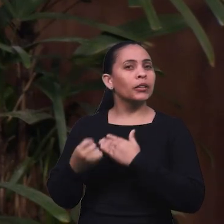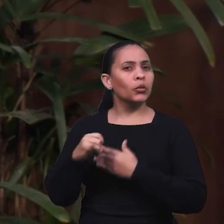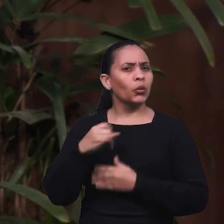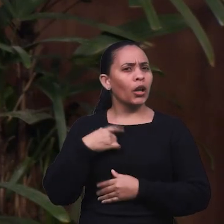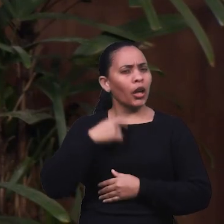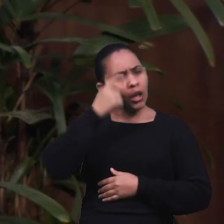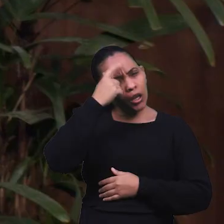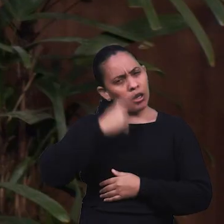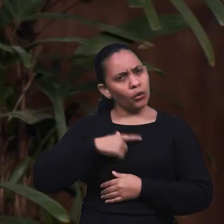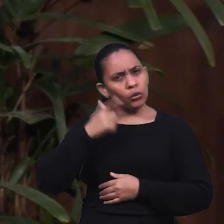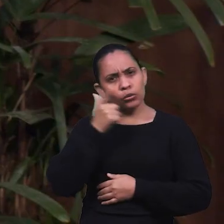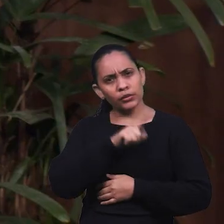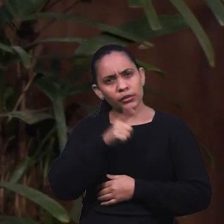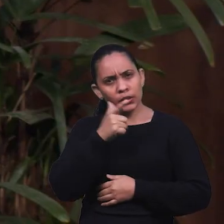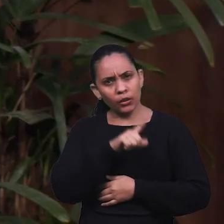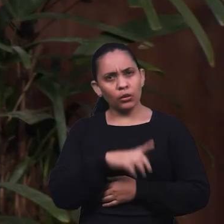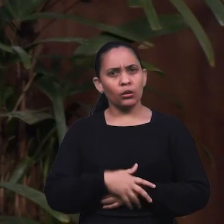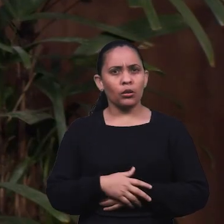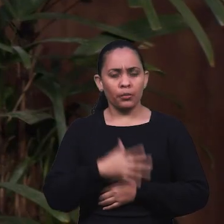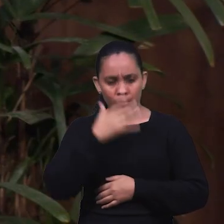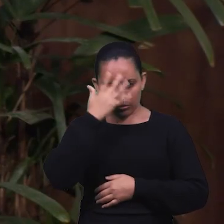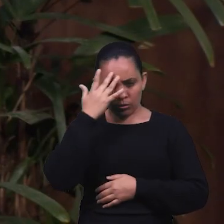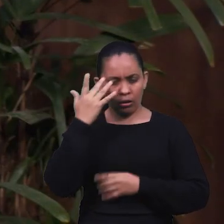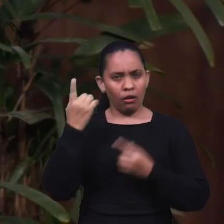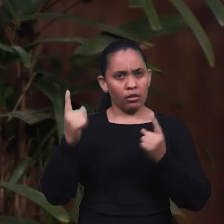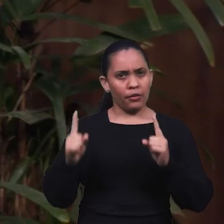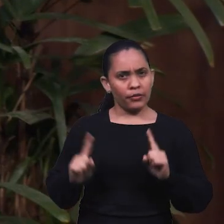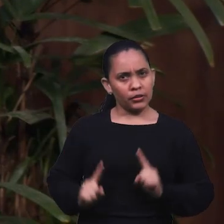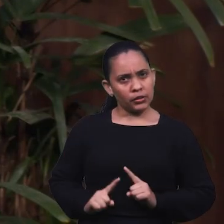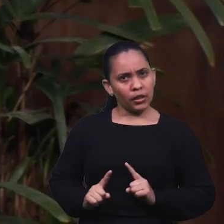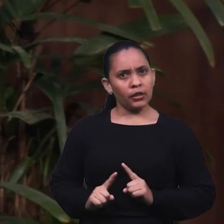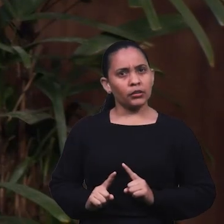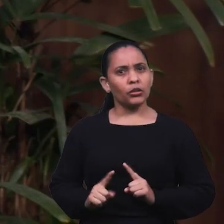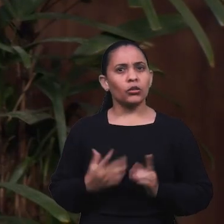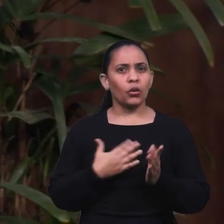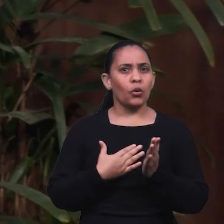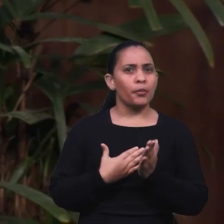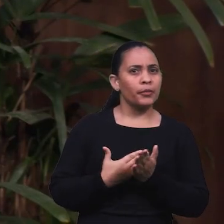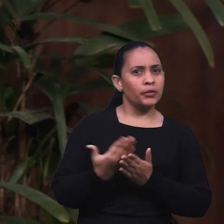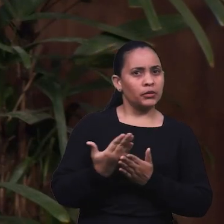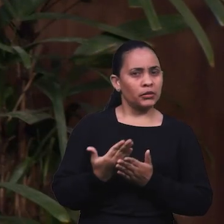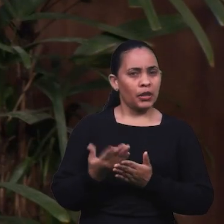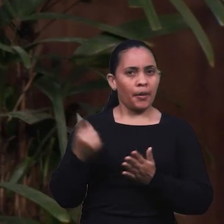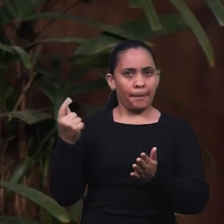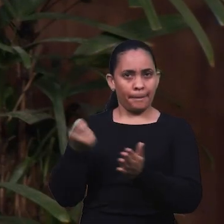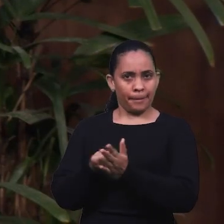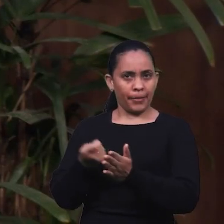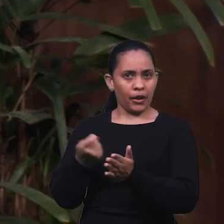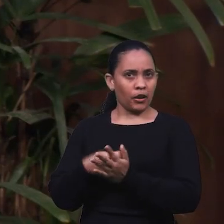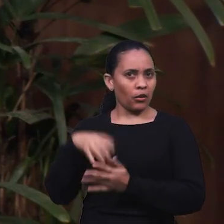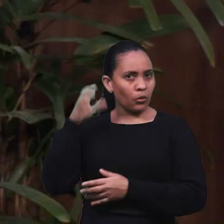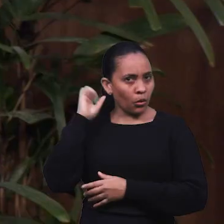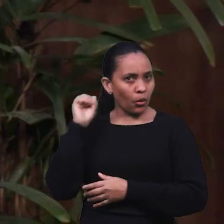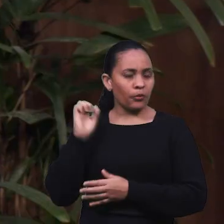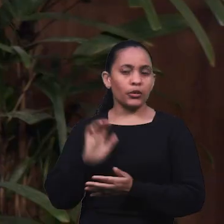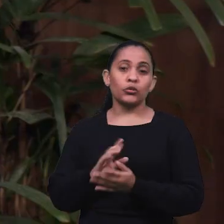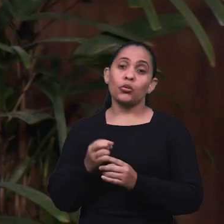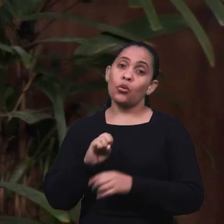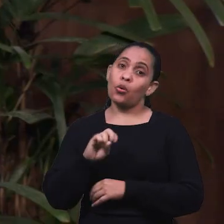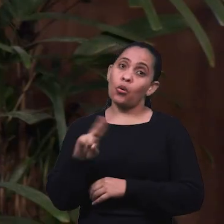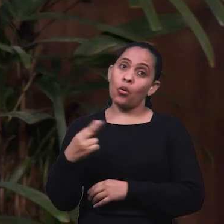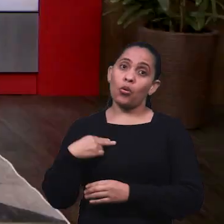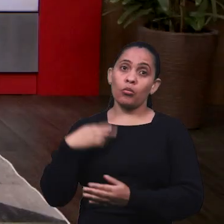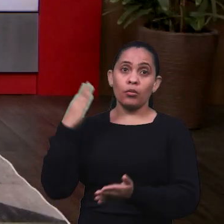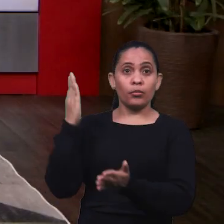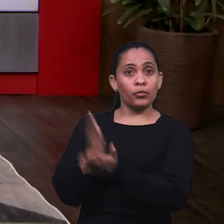Eu consigo o benefício como pessoa com deficiência desde quando eu comecei a contribuir, quando eu era ouvinte, ou só a partir do momento que eu